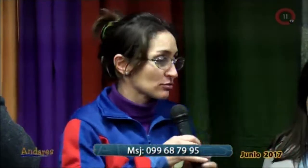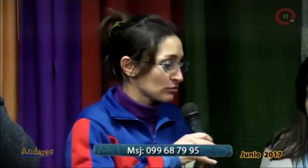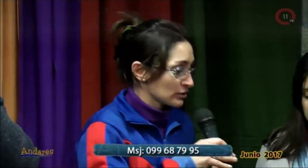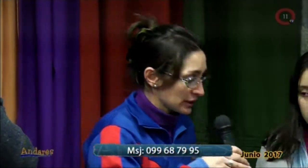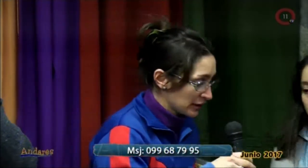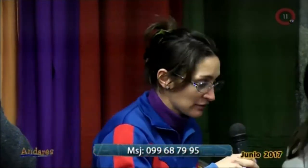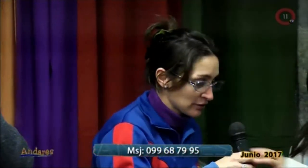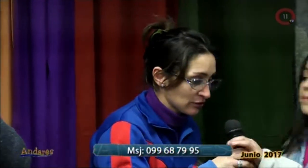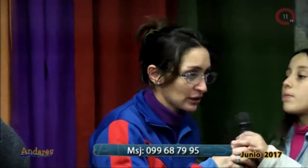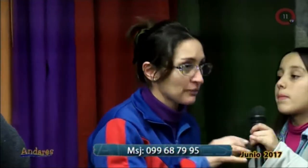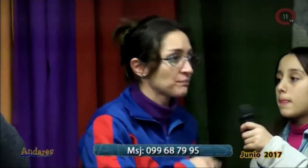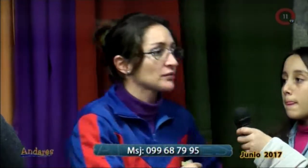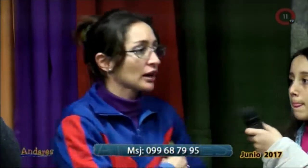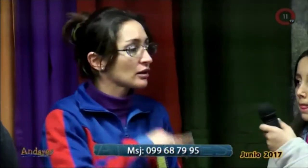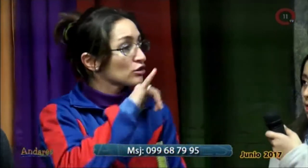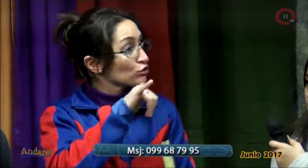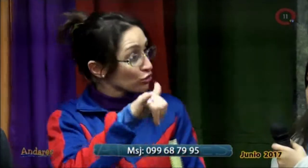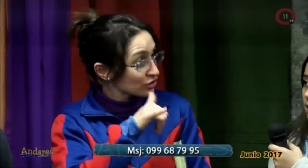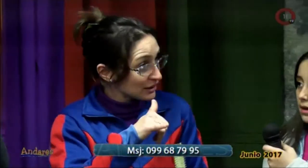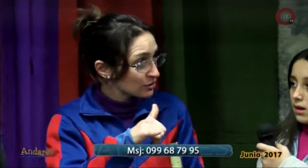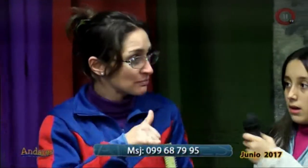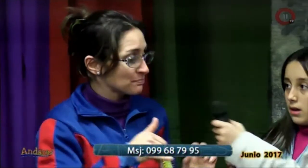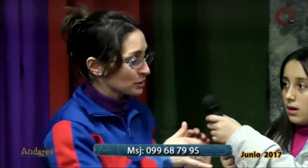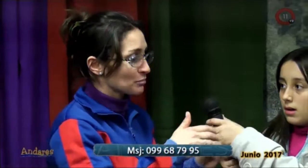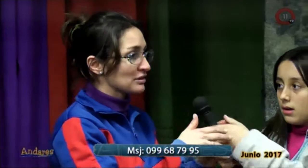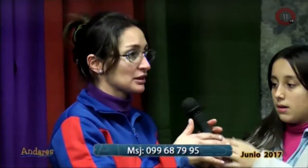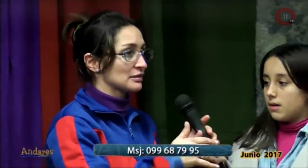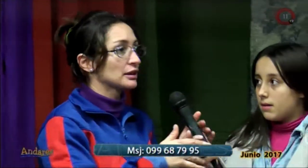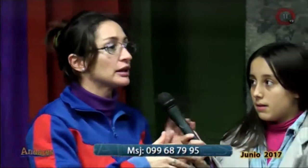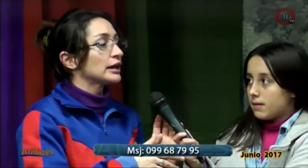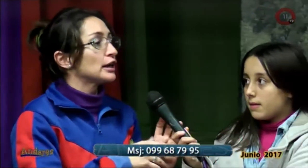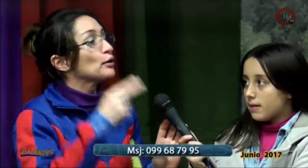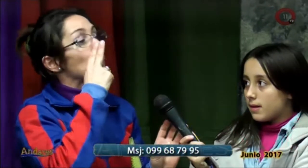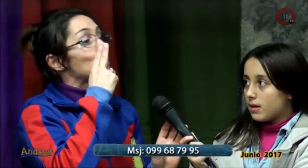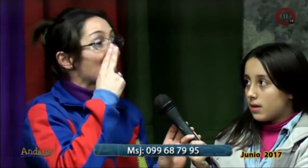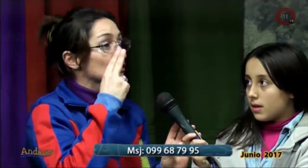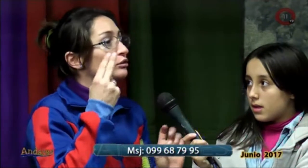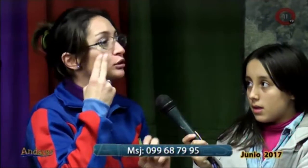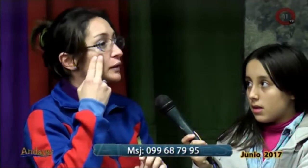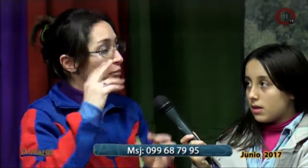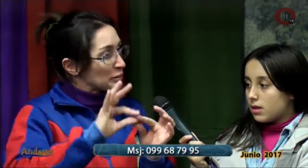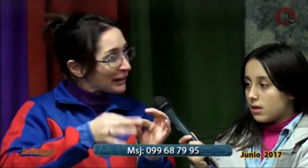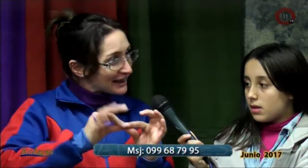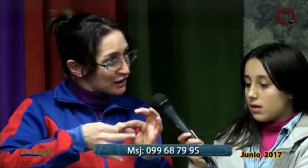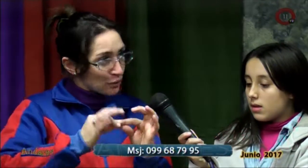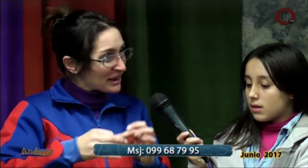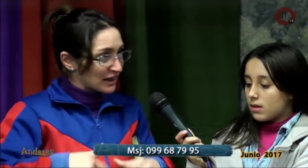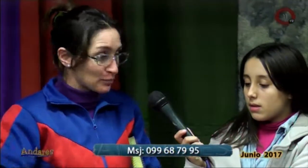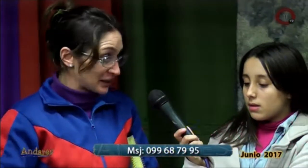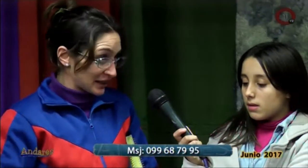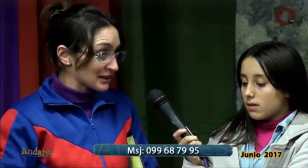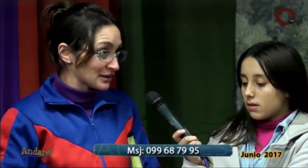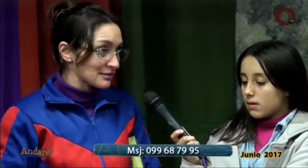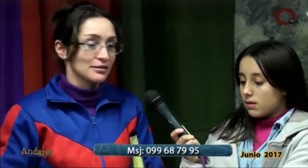ellos O les iré diciendo ahora ¿Le estoy contando? Poneme más cerquita Lo de Pando Lo del problema Que no había